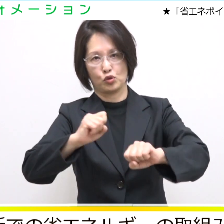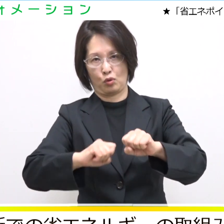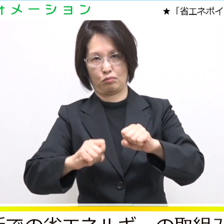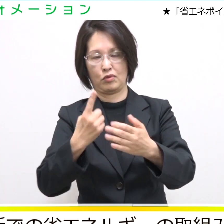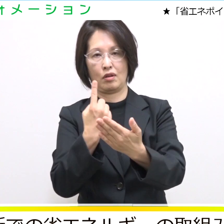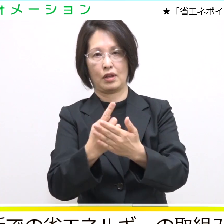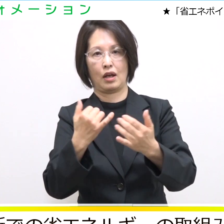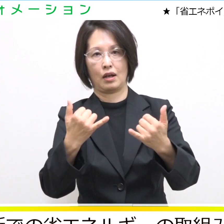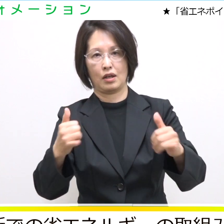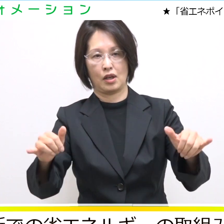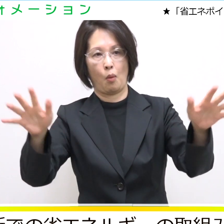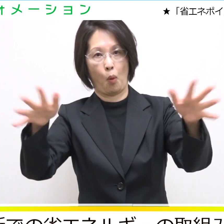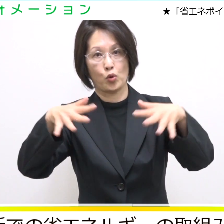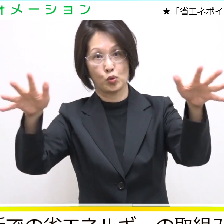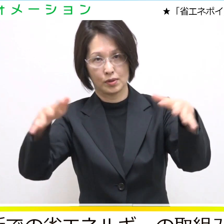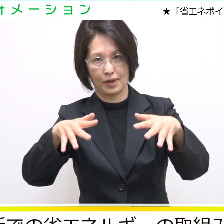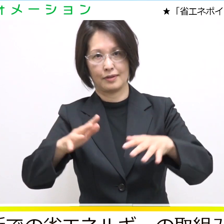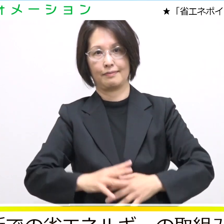募集し